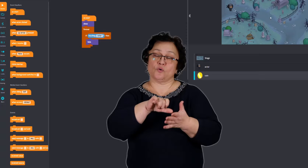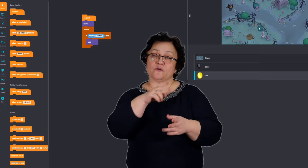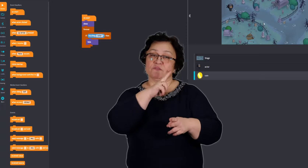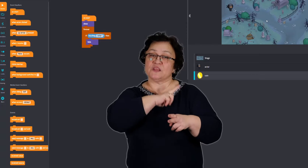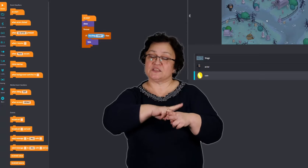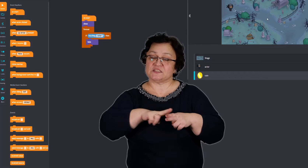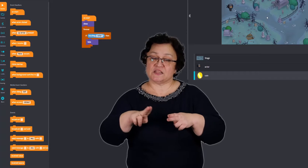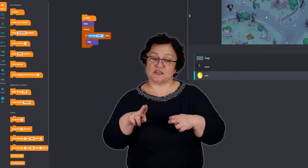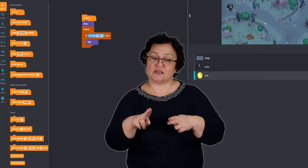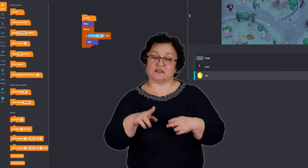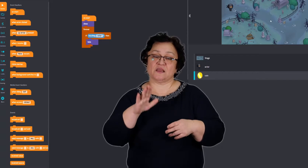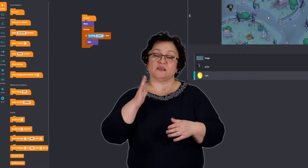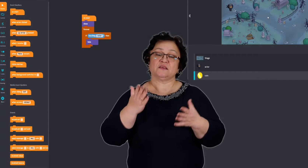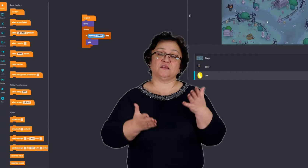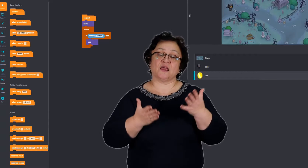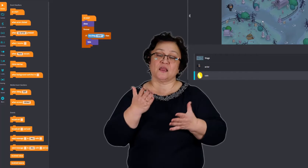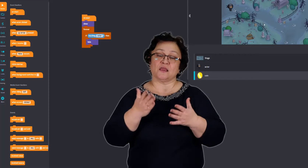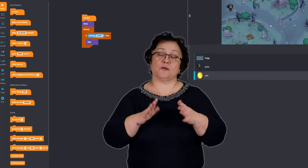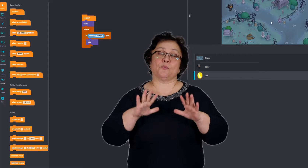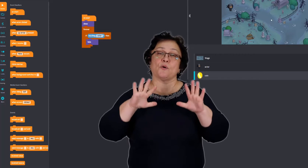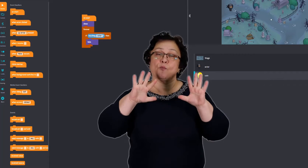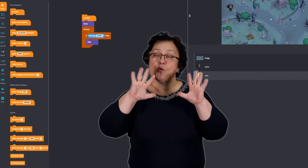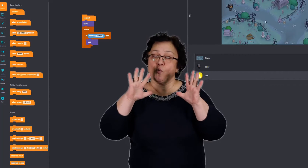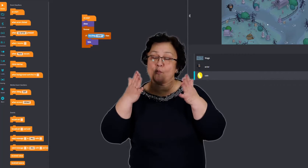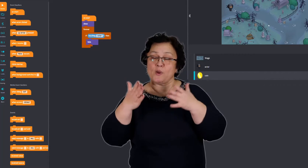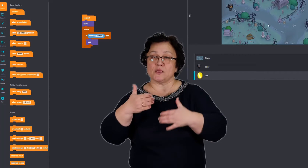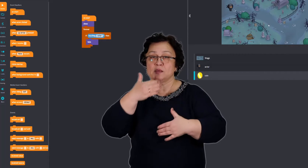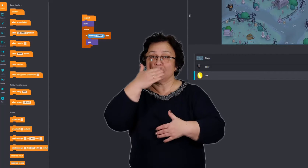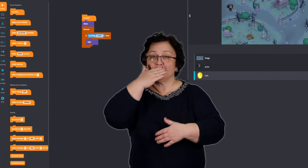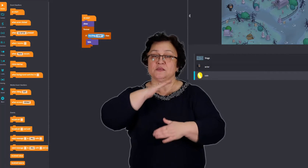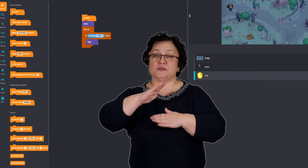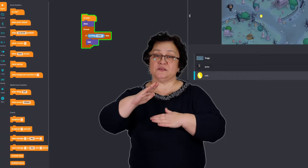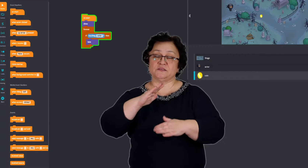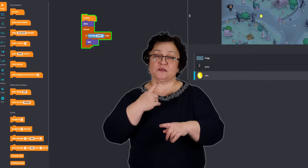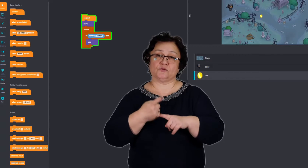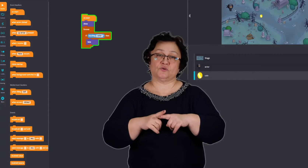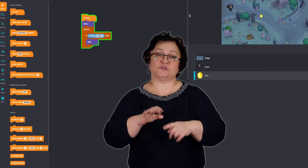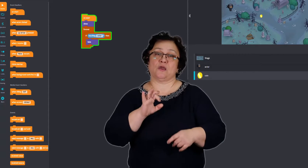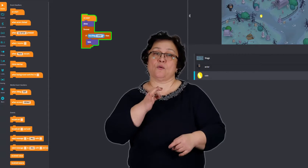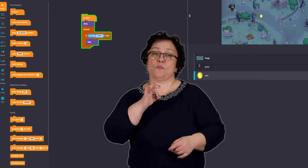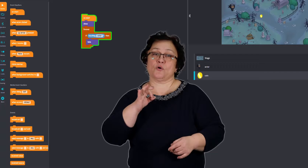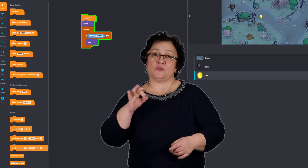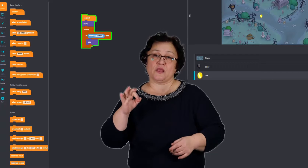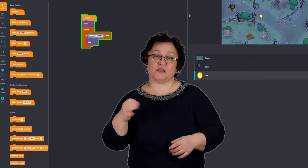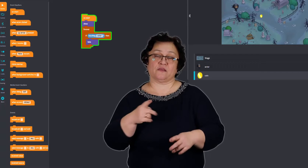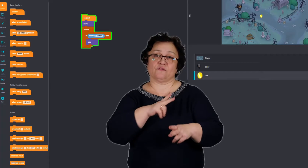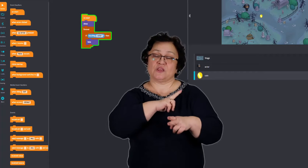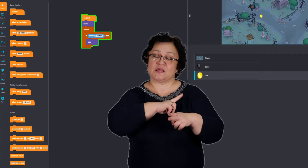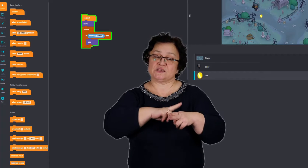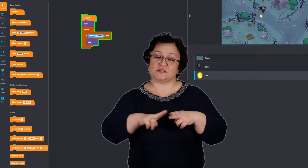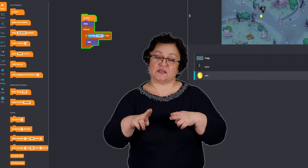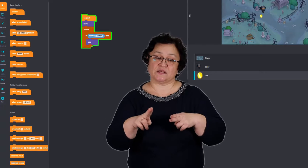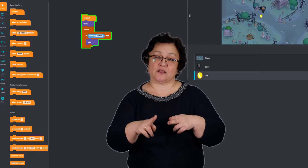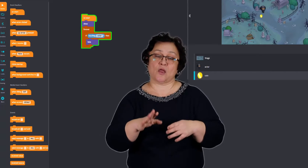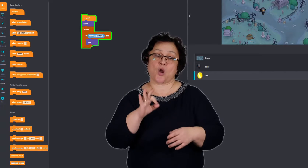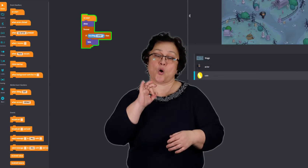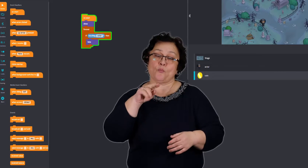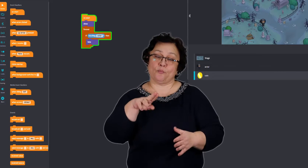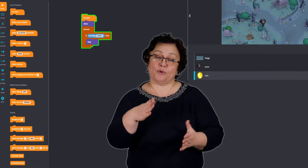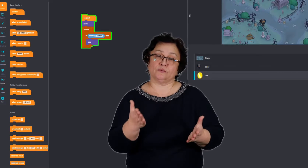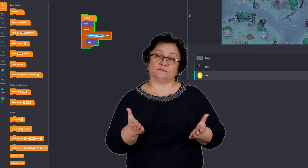Тобто, в який би момент ніндзя не дійшов до цієї монетки, вона зникне.